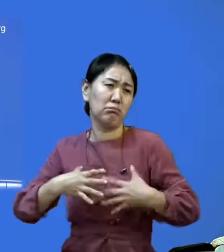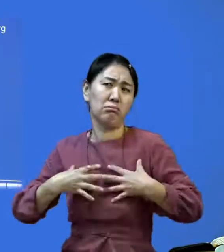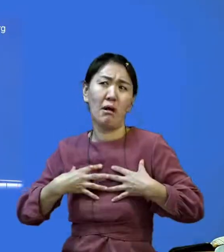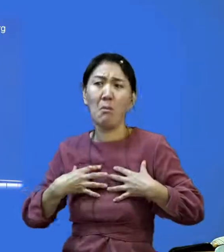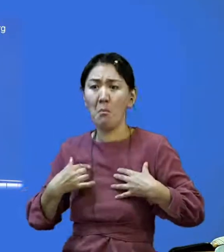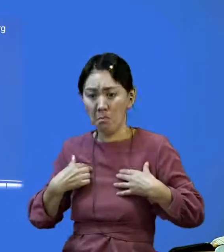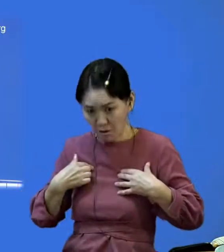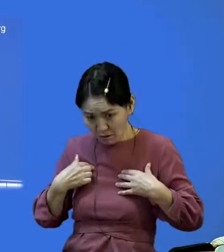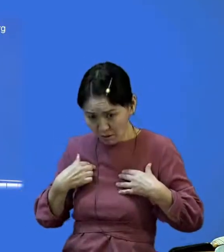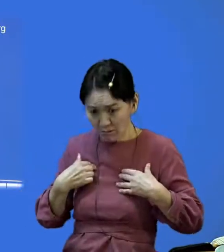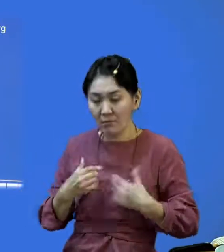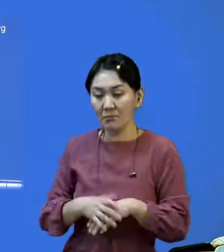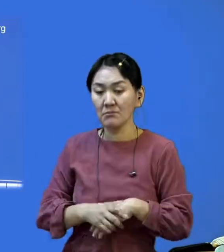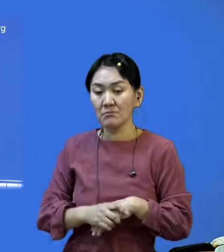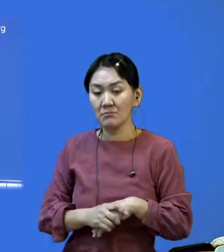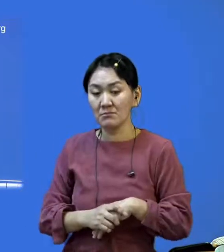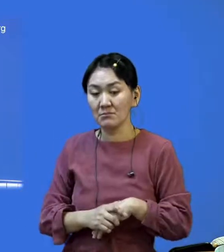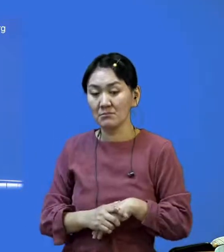байсан.